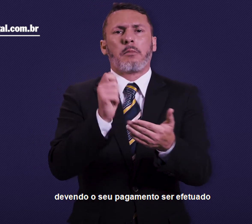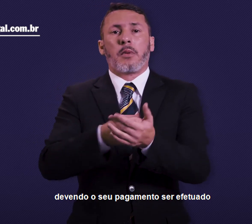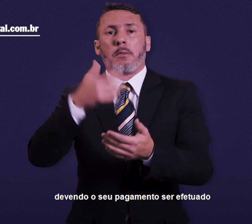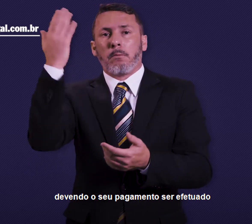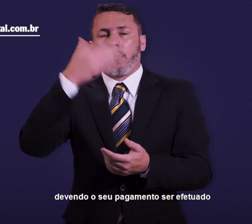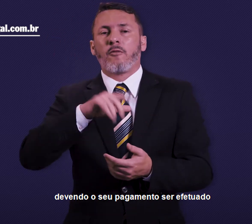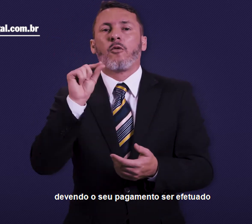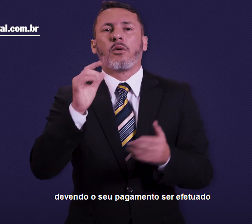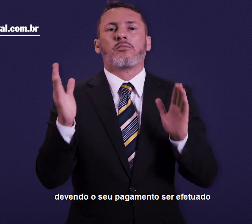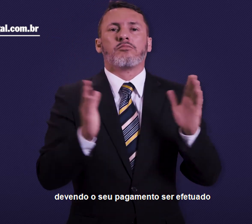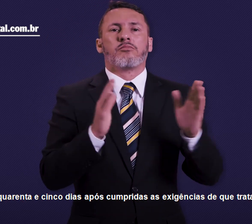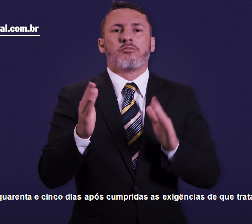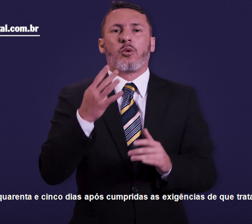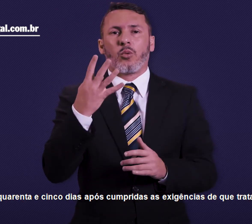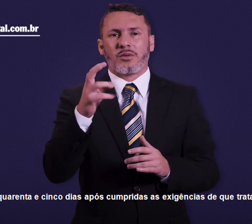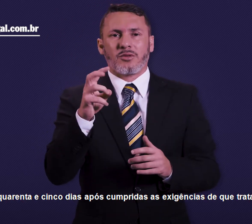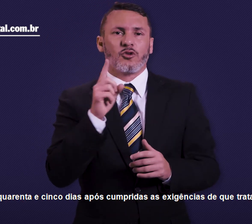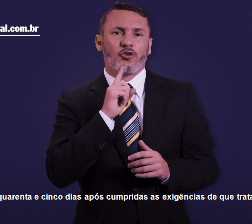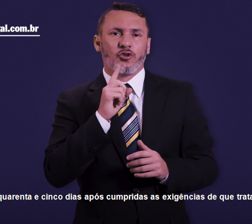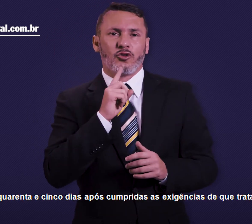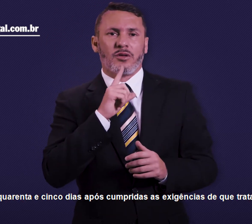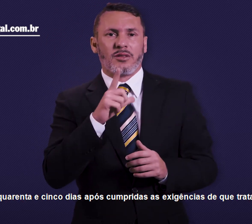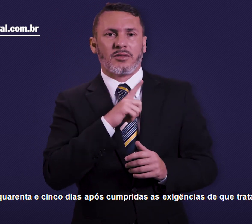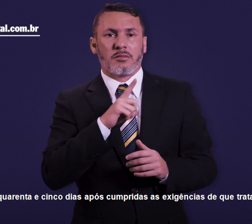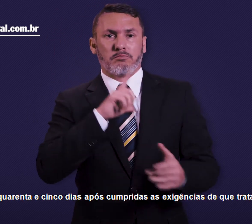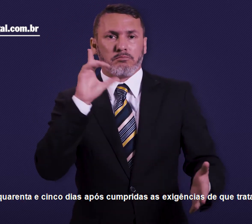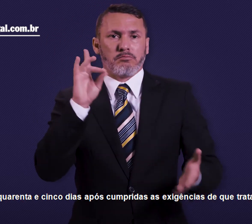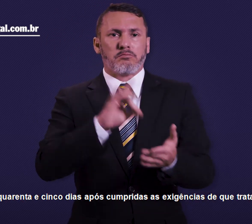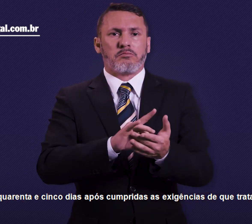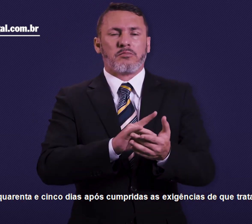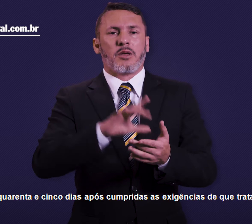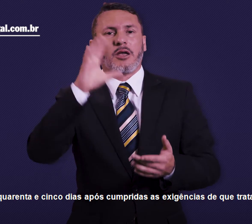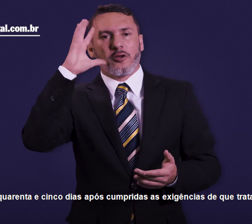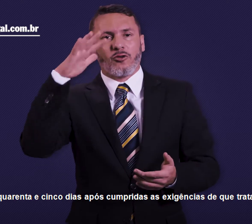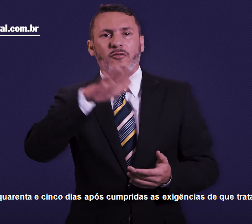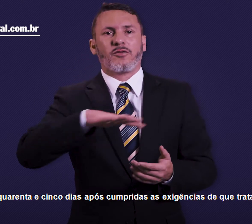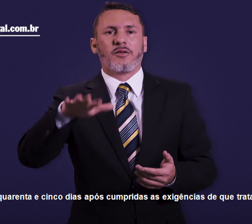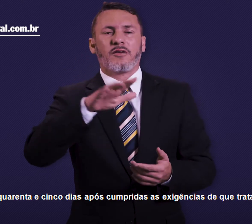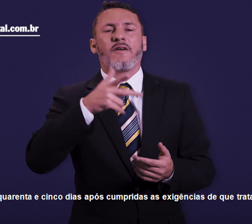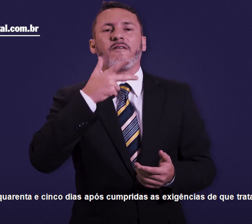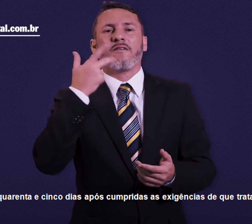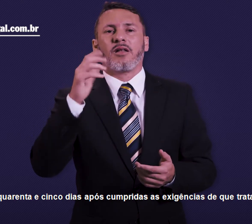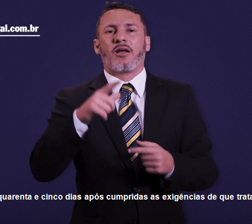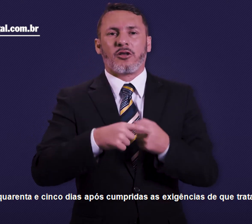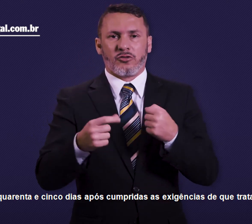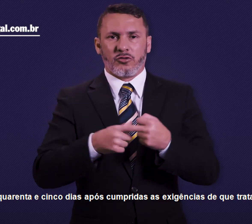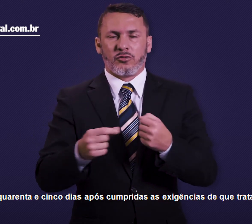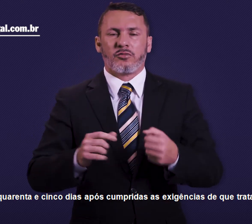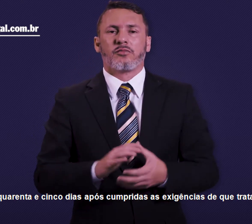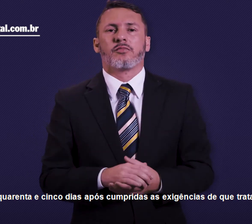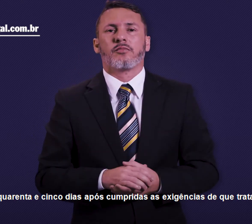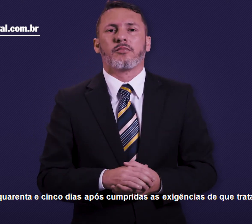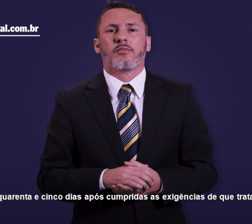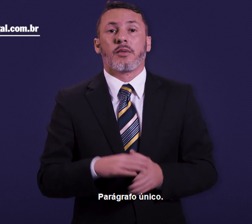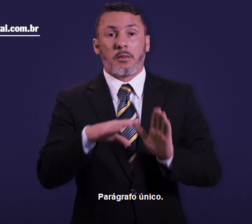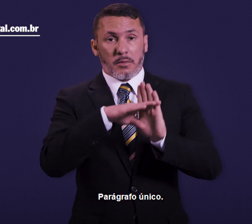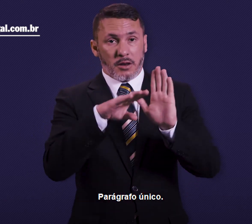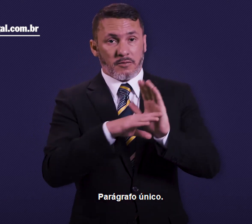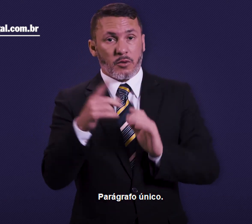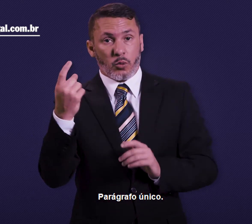pagamento ser efetuado em até 45 dias após cumpridas as exigências de que trata este artigo. Parágrafo